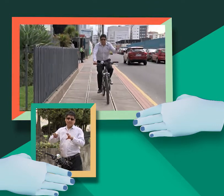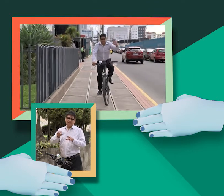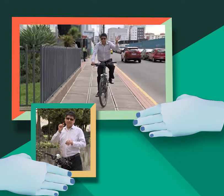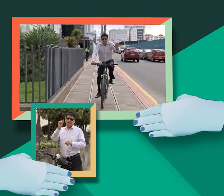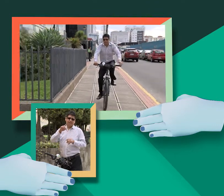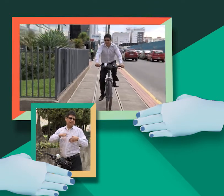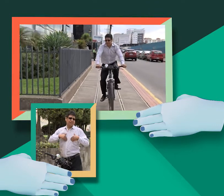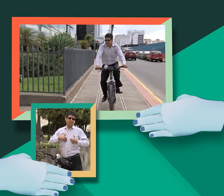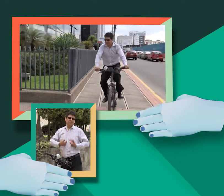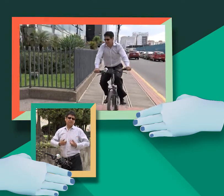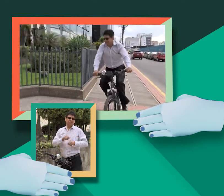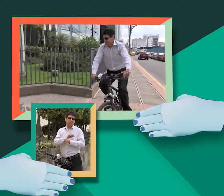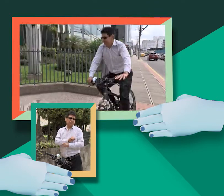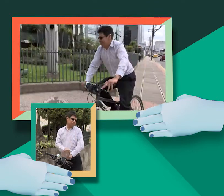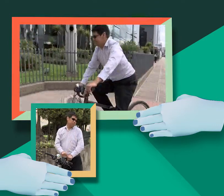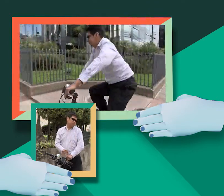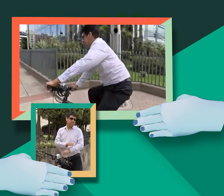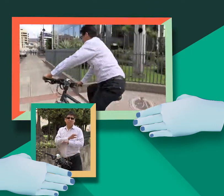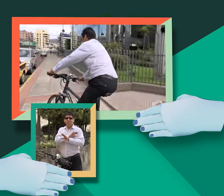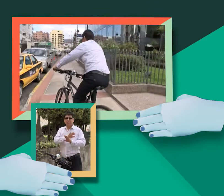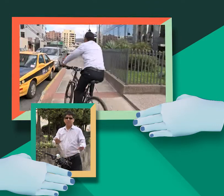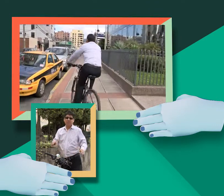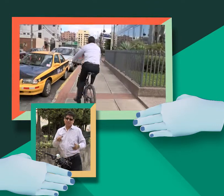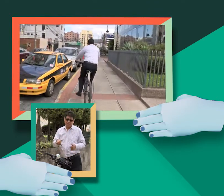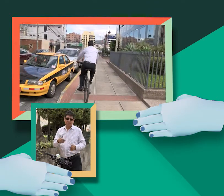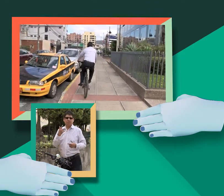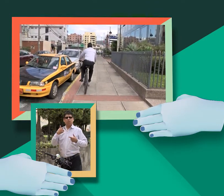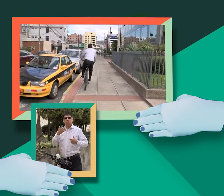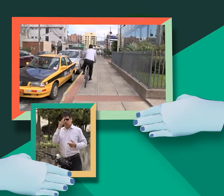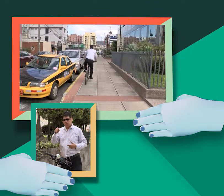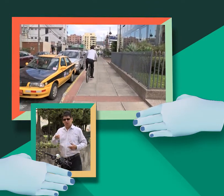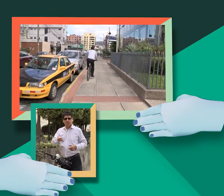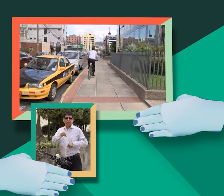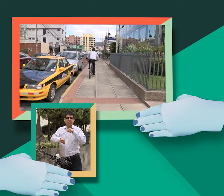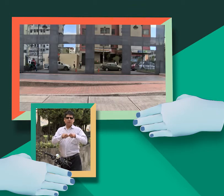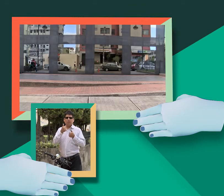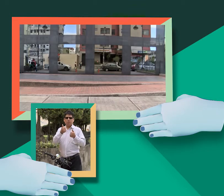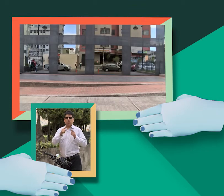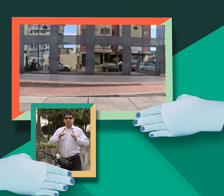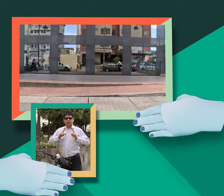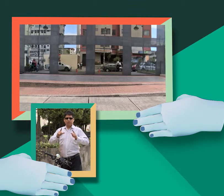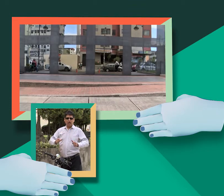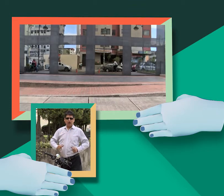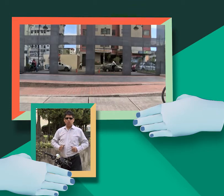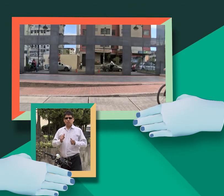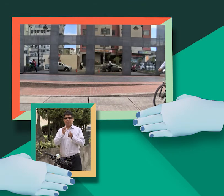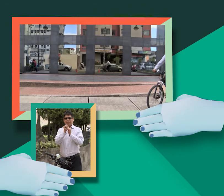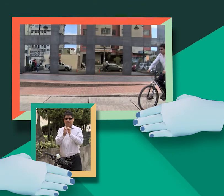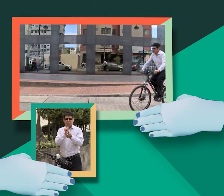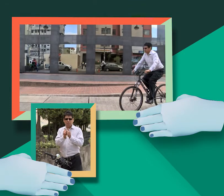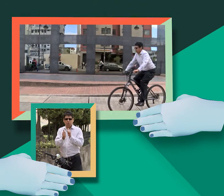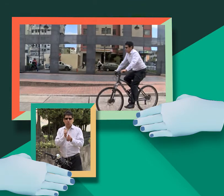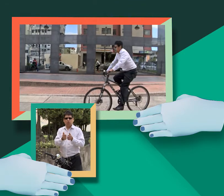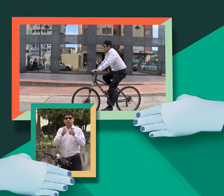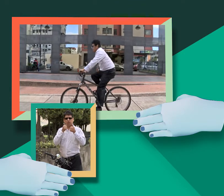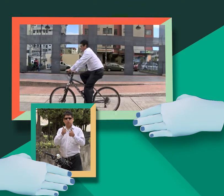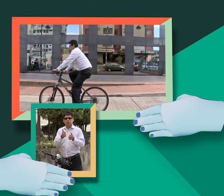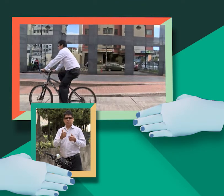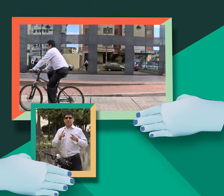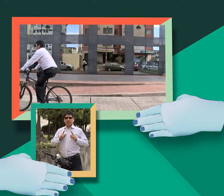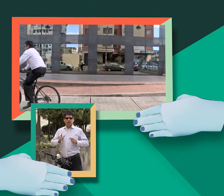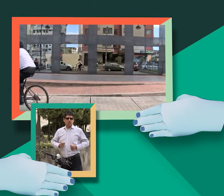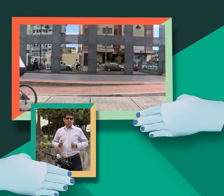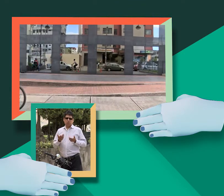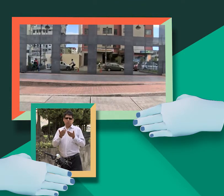una vez que salíamos de la piscina regresamos la casa en nuestras bicicletas en la